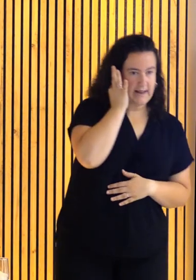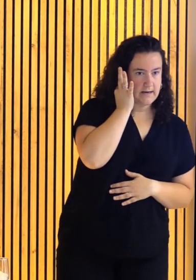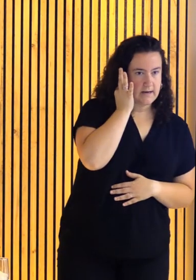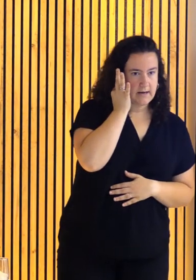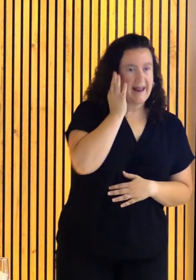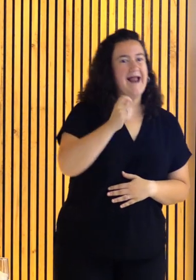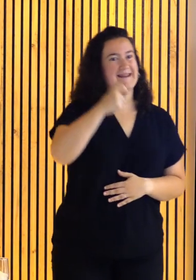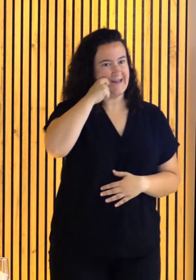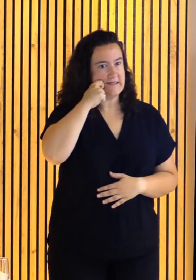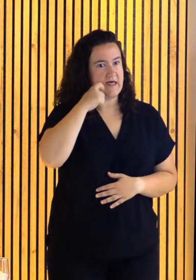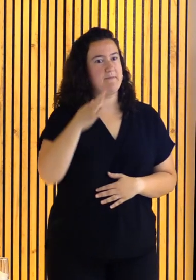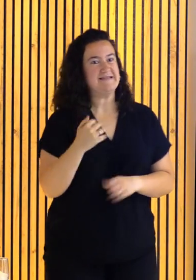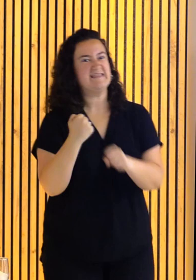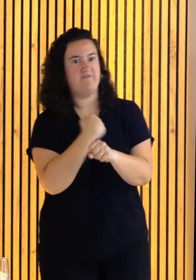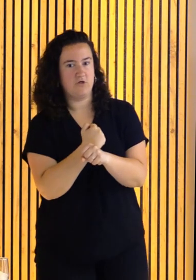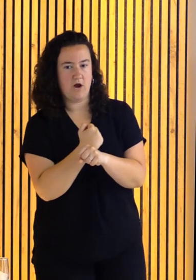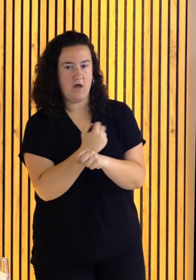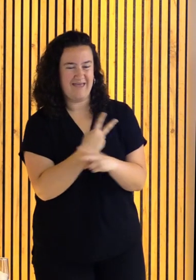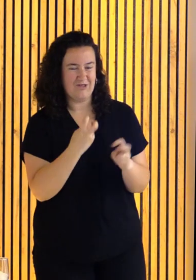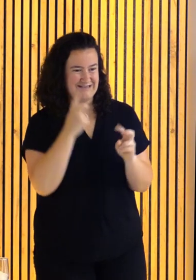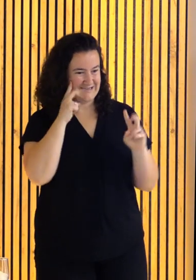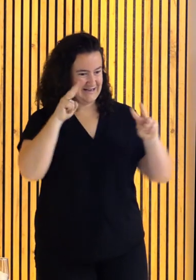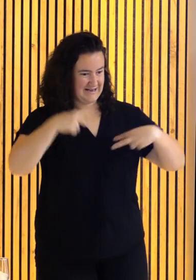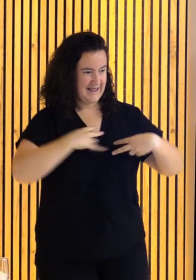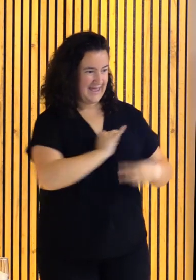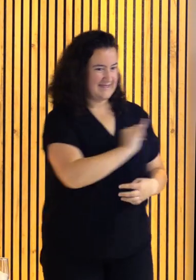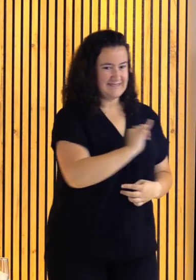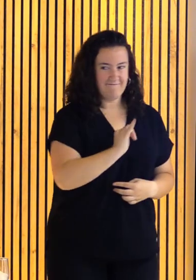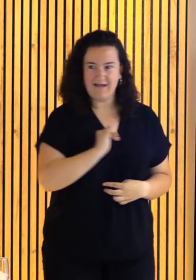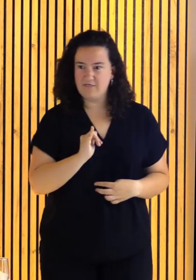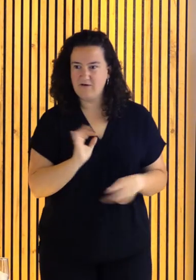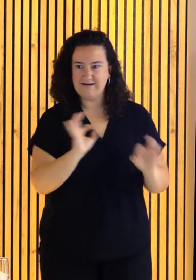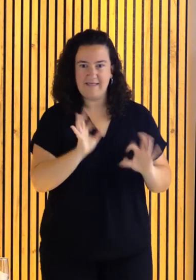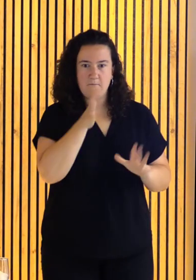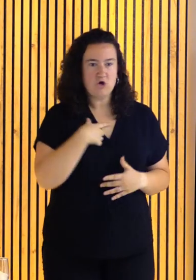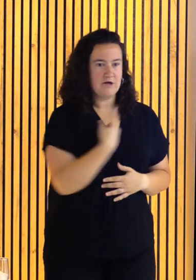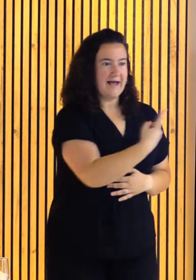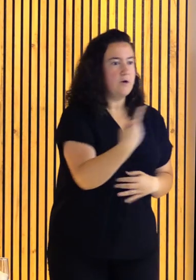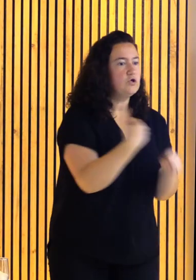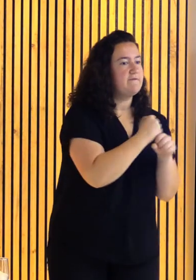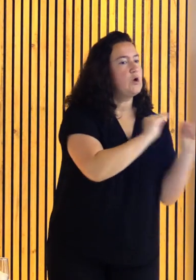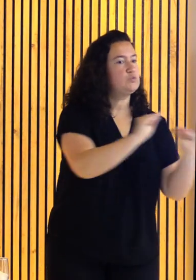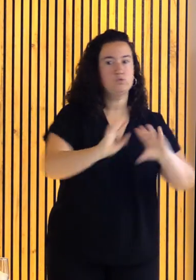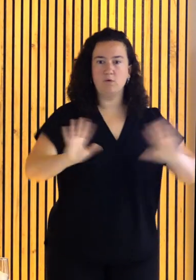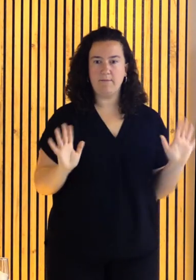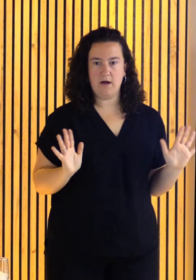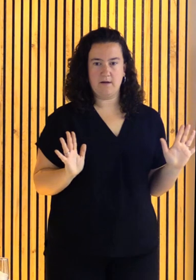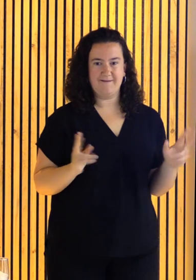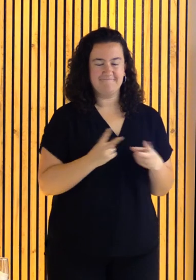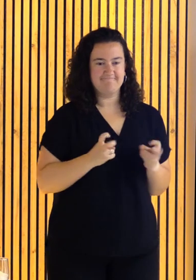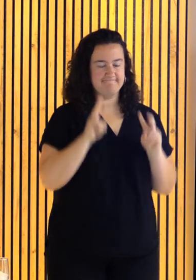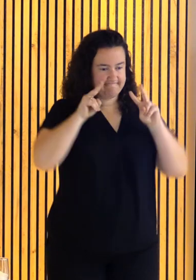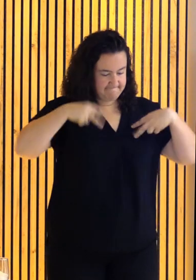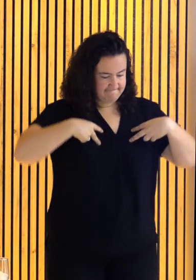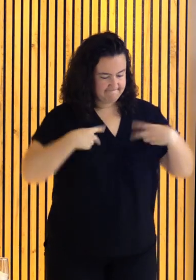mugimendu hauetako batean ere ez zuten ikusten berien burua representatuta eta behar zuten edo sentitu zuten behar